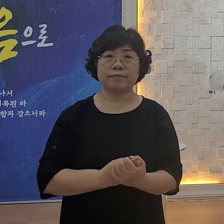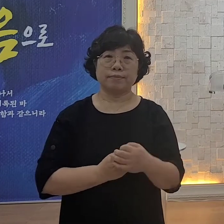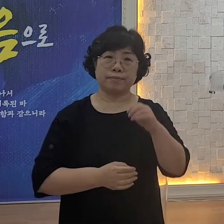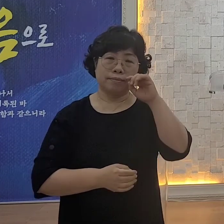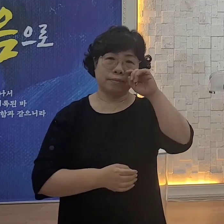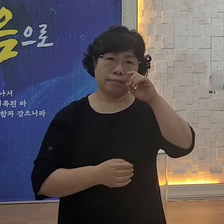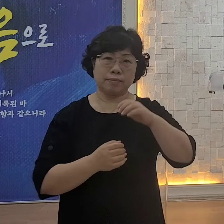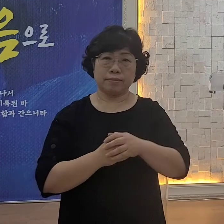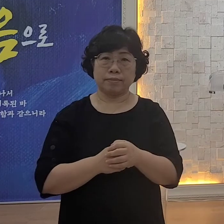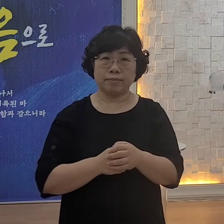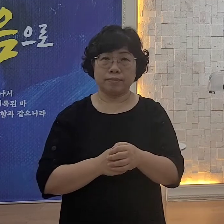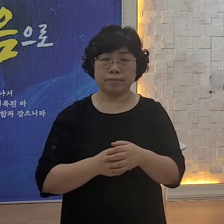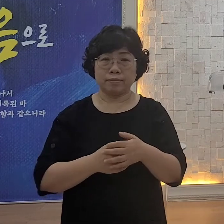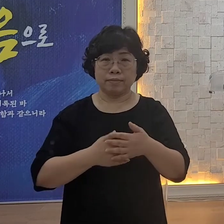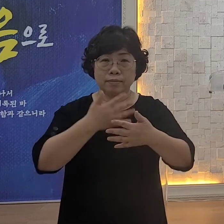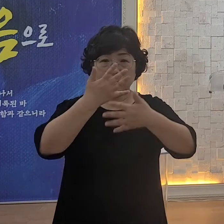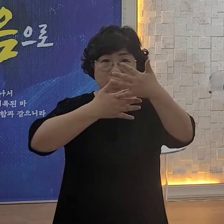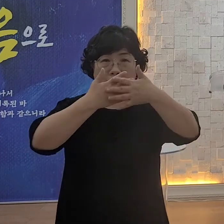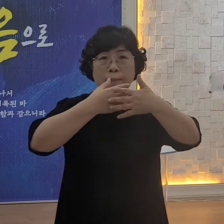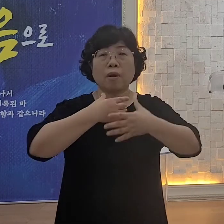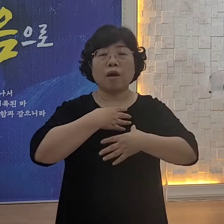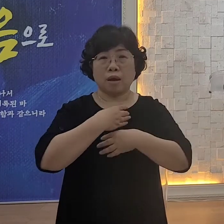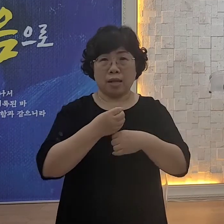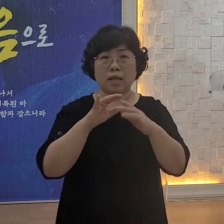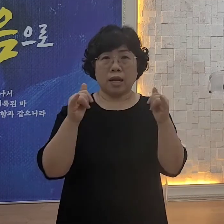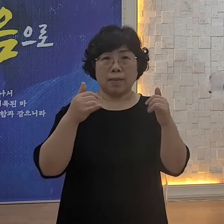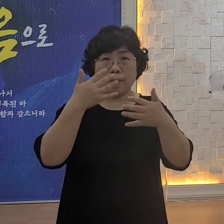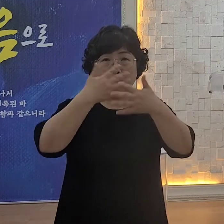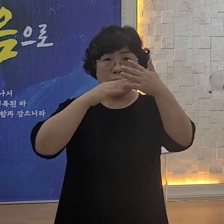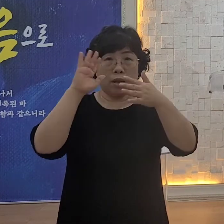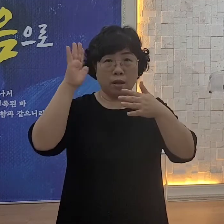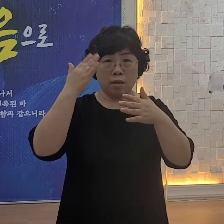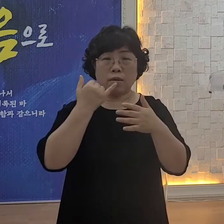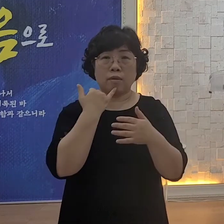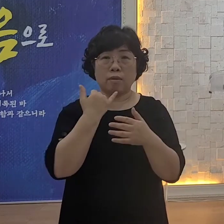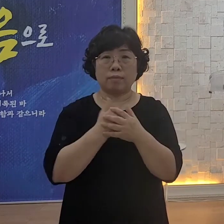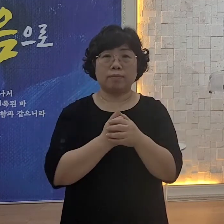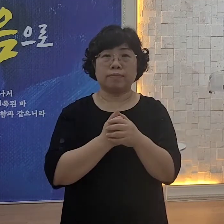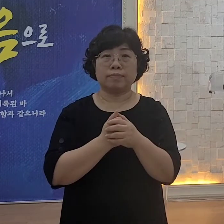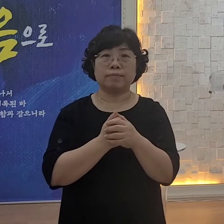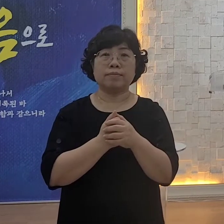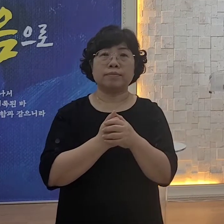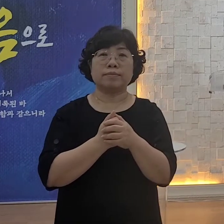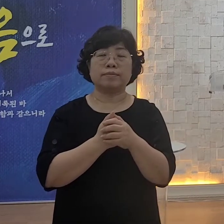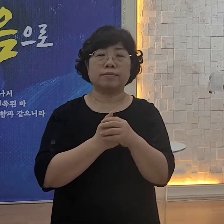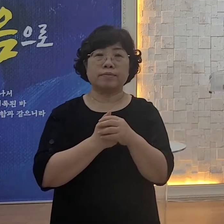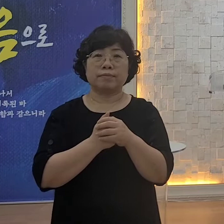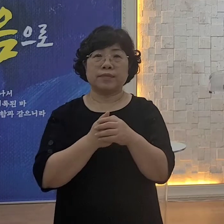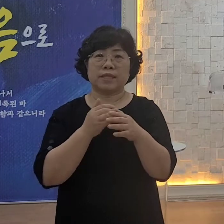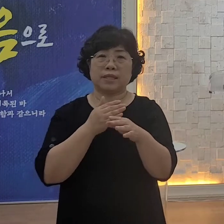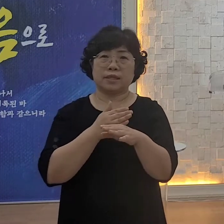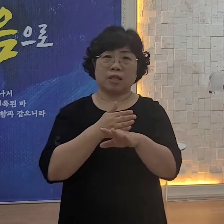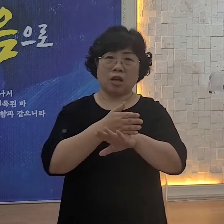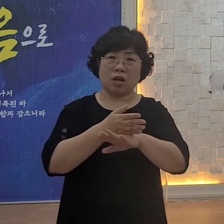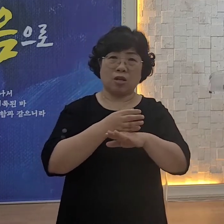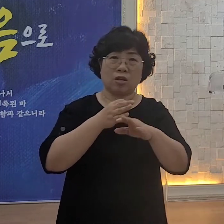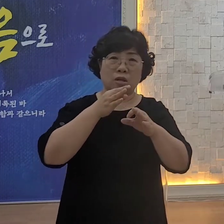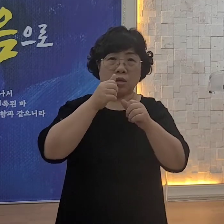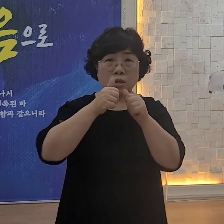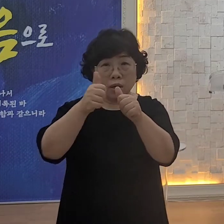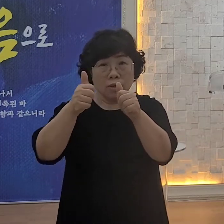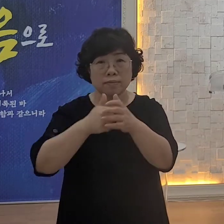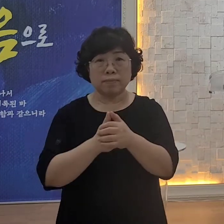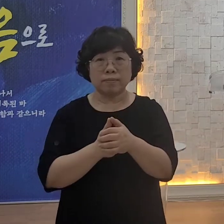있습니다. 앞이 편하신 분들은 앞에 보셔도 됩니다. 우리 1절에서 10절까지 천천히 우리 같이, 이게